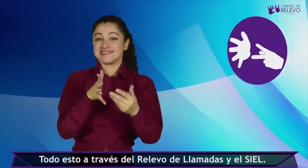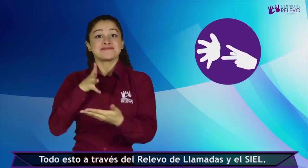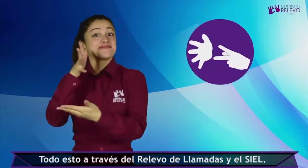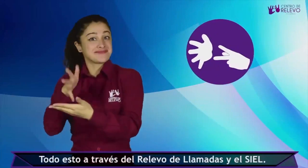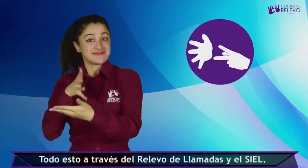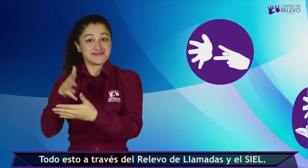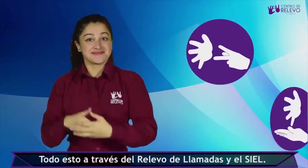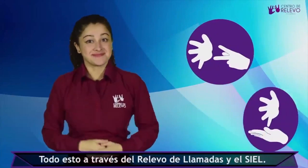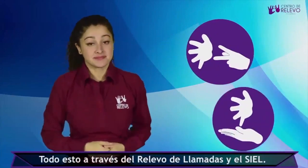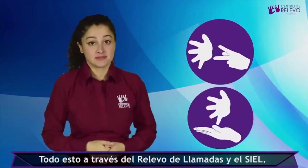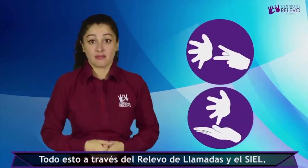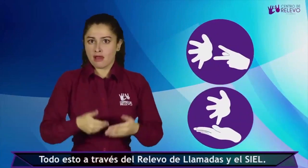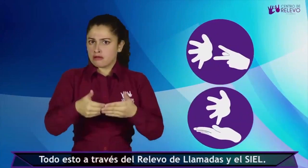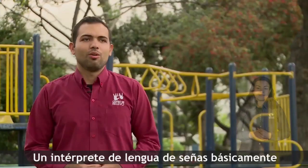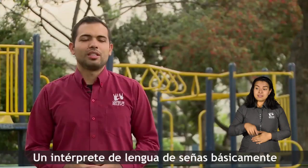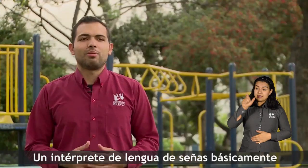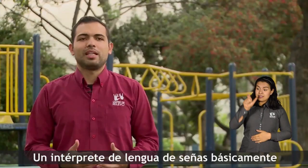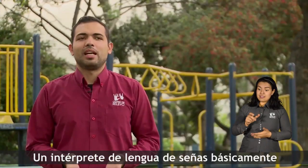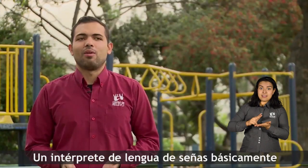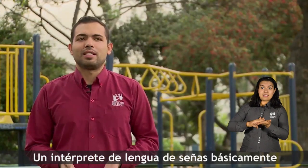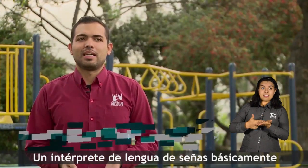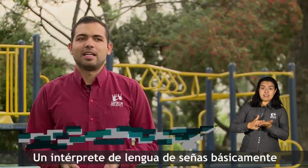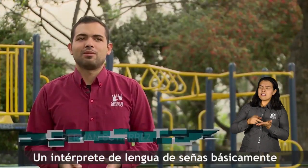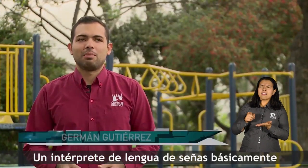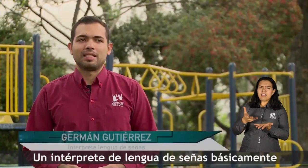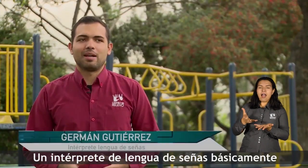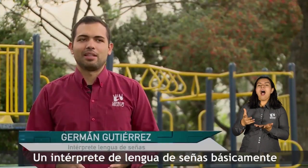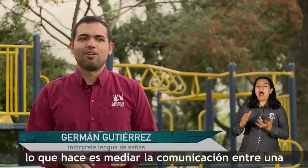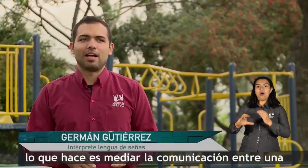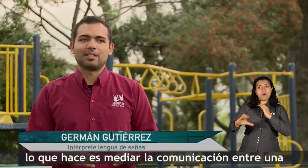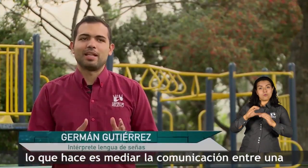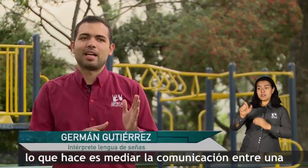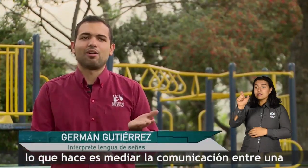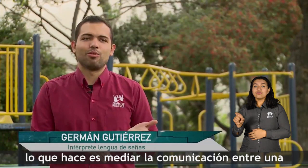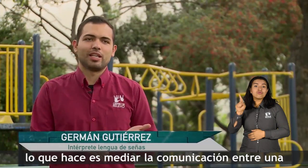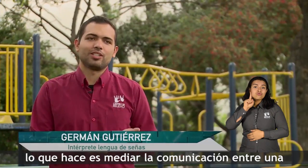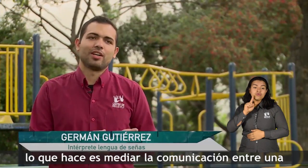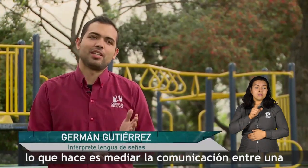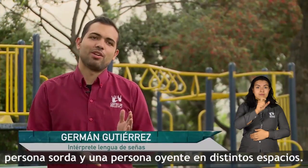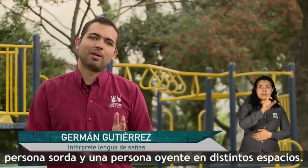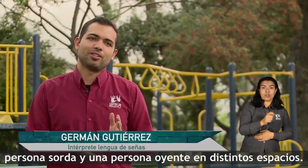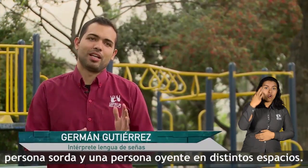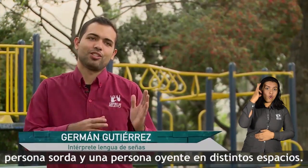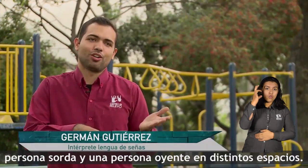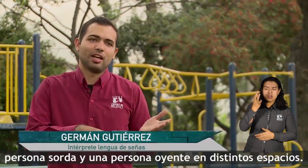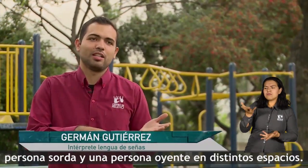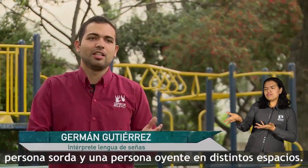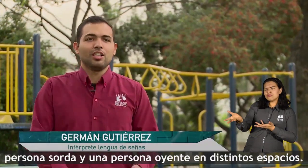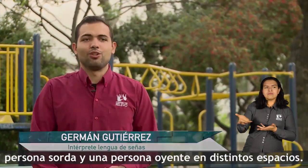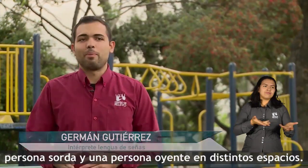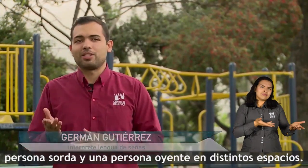través del relevo de llamadas y el CIEL. Un intérprete de lengua de señas básicamente lo que hace es mediar la comunicación entre una persona